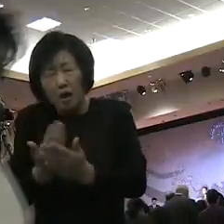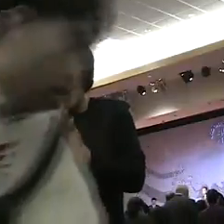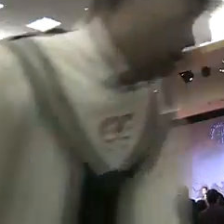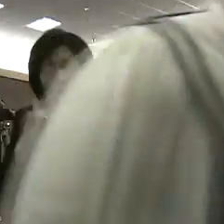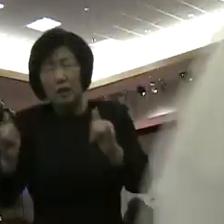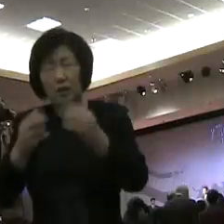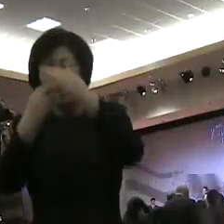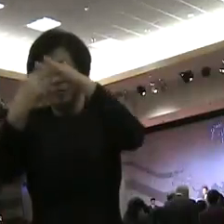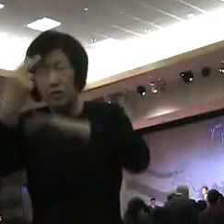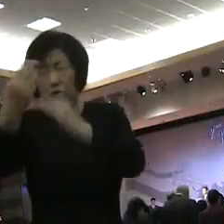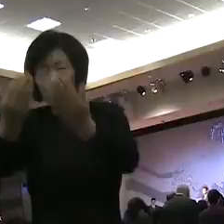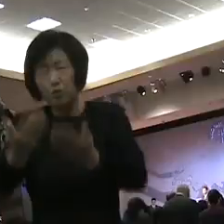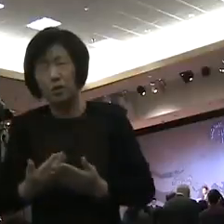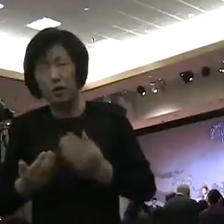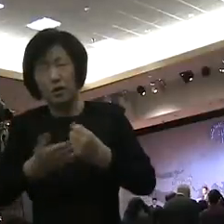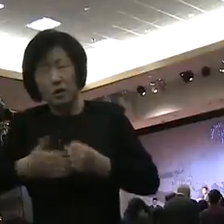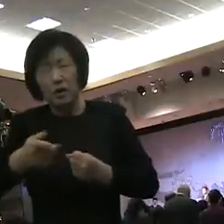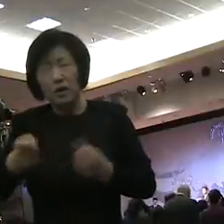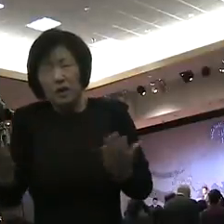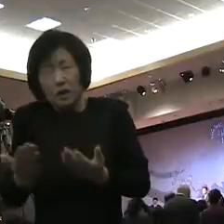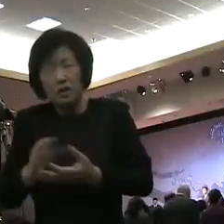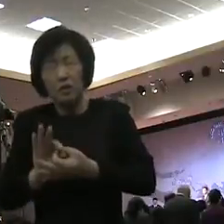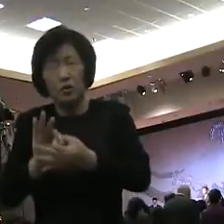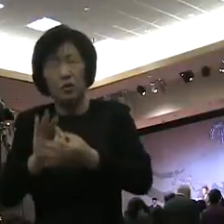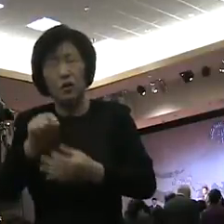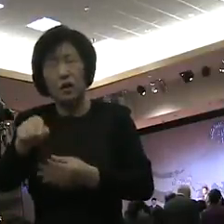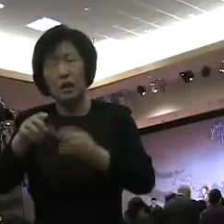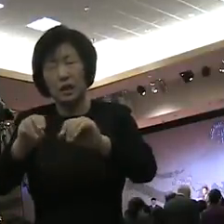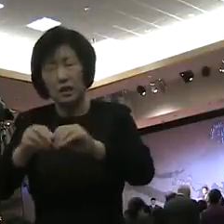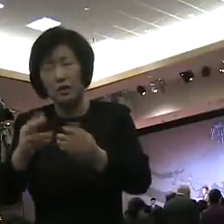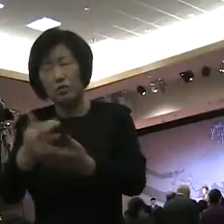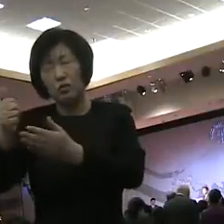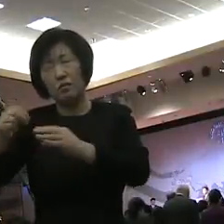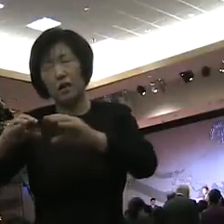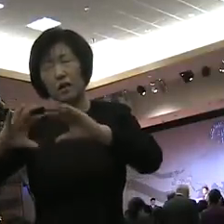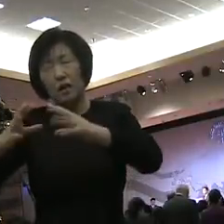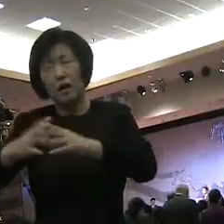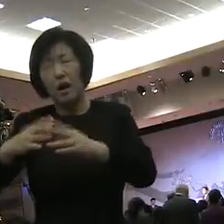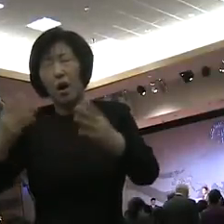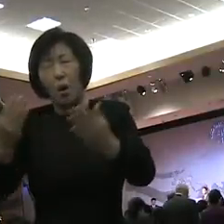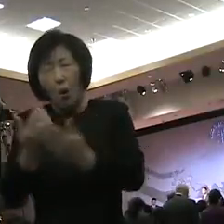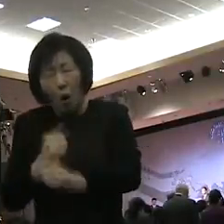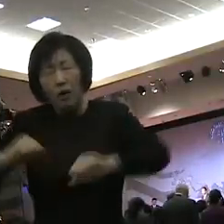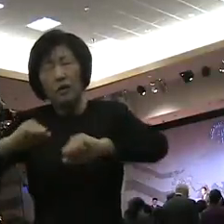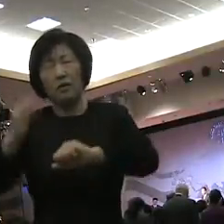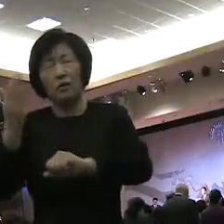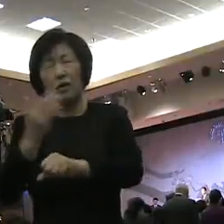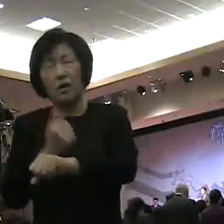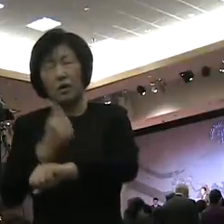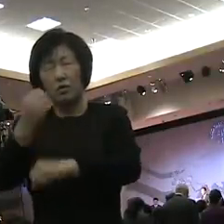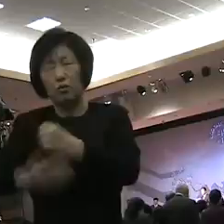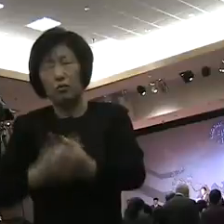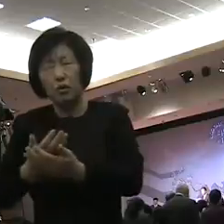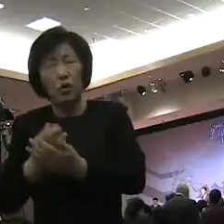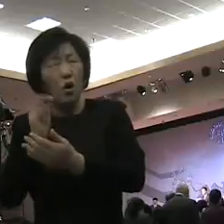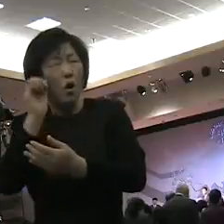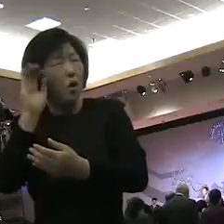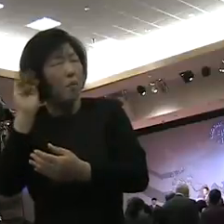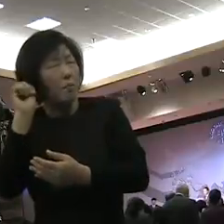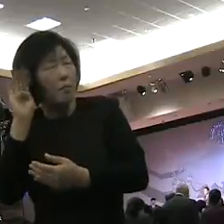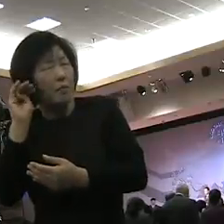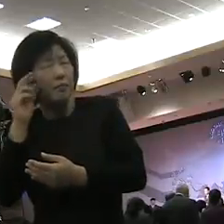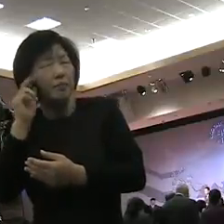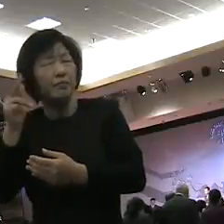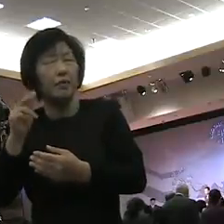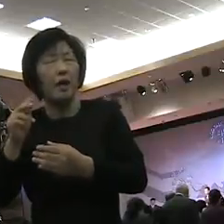우리에게 비전을 주셨사오니 이 일들을 통하여 이 땅 위에 주님 나라가 확장되어지게 하여 주옵시고 특별히 몇 주 후에 시작되는